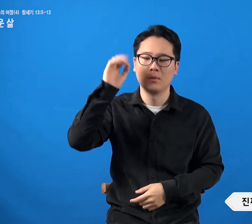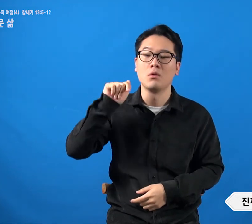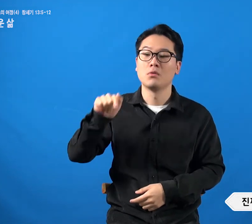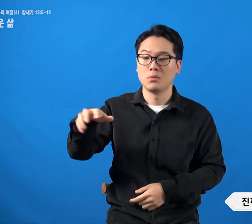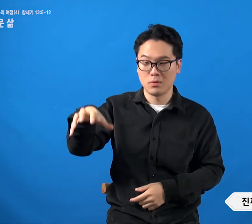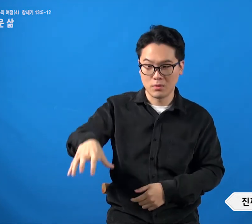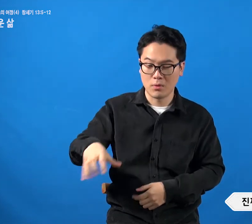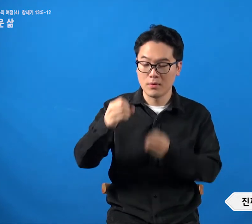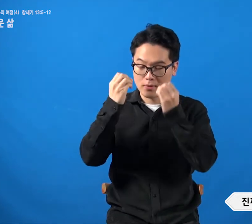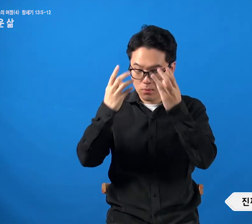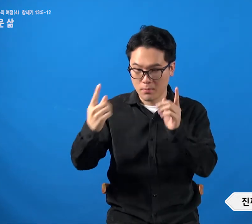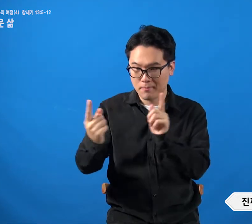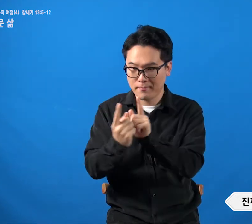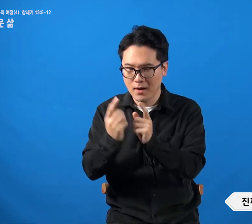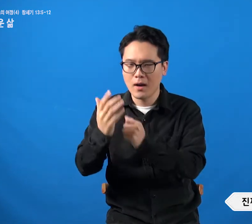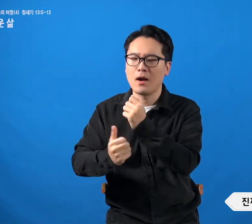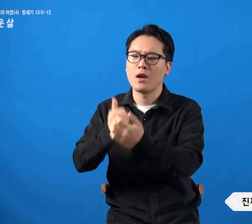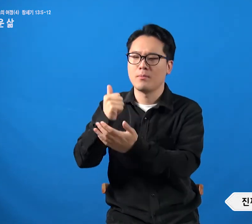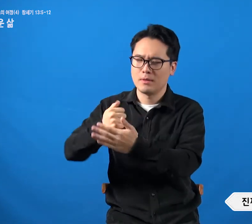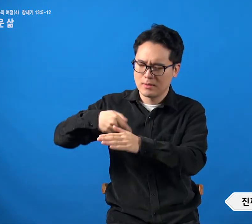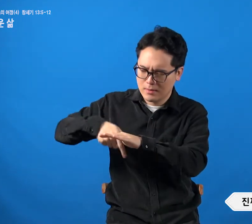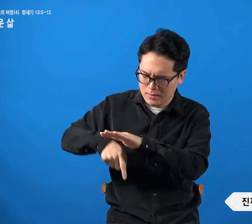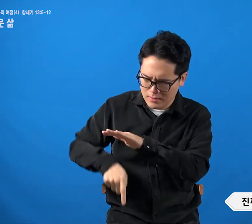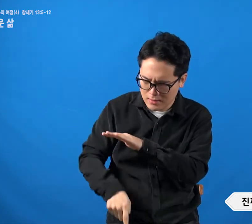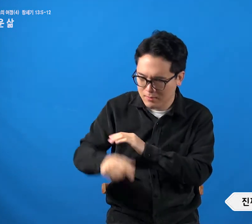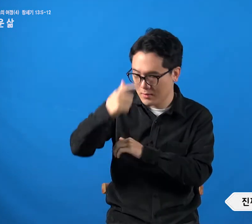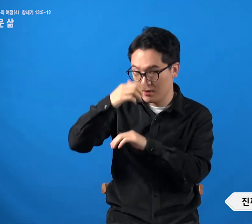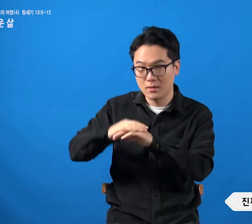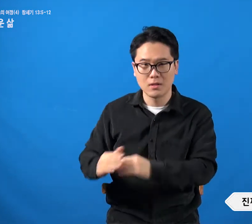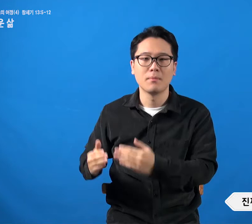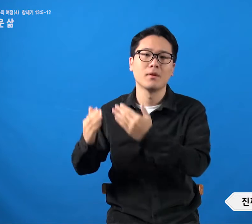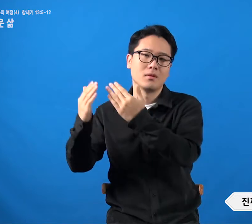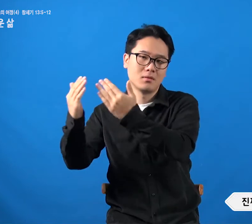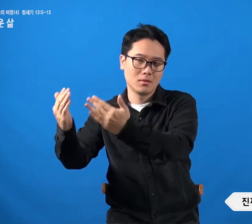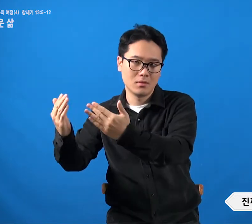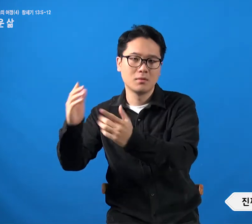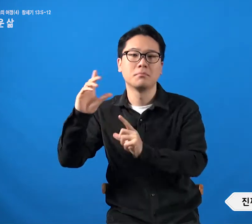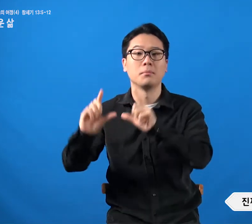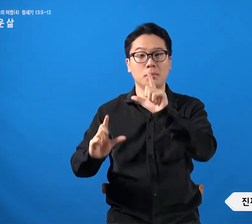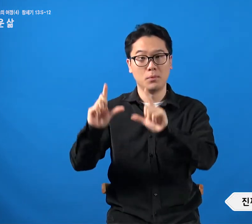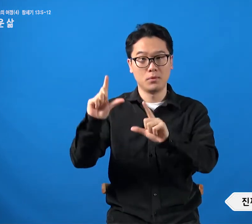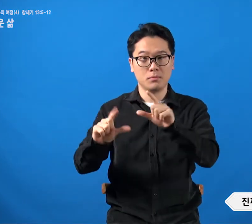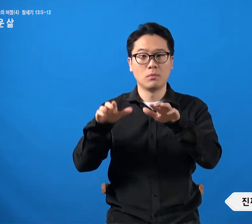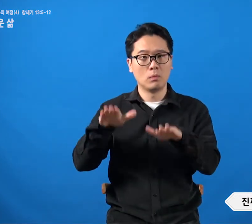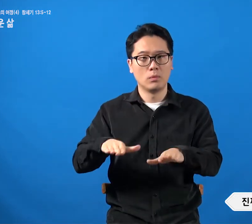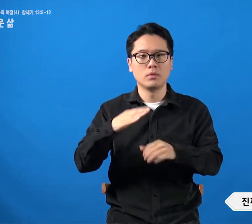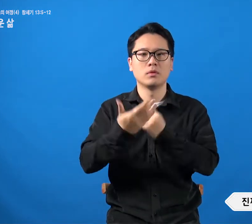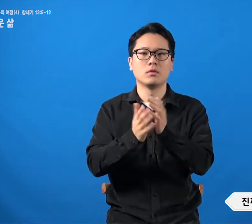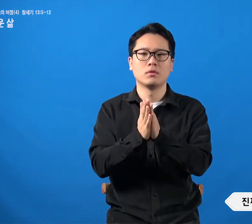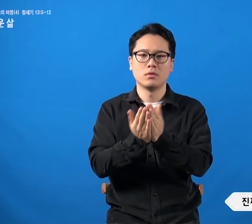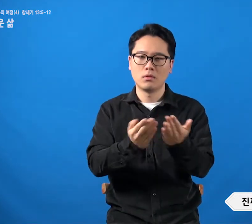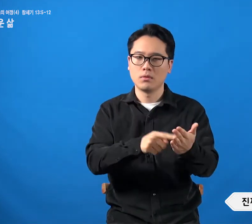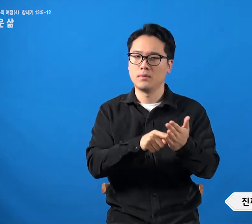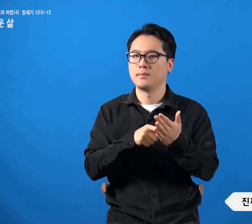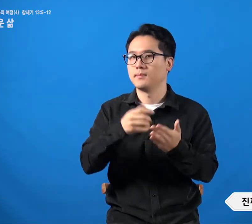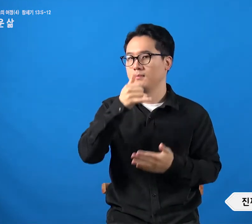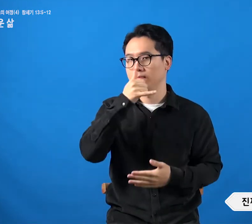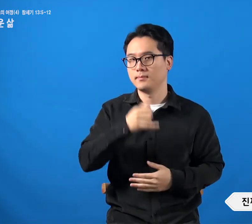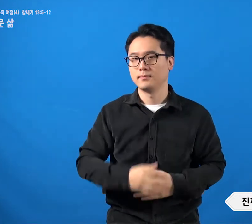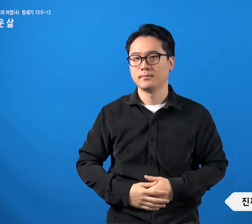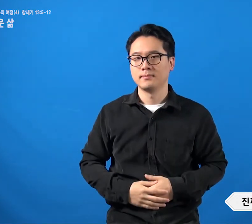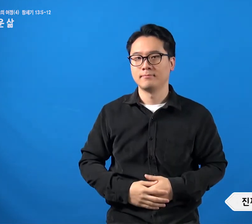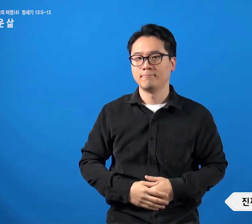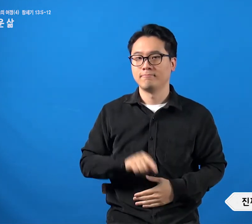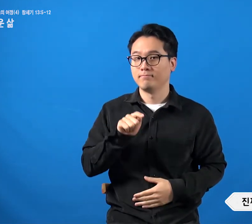만난 하나님과의 깊은 교제의 예배를 하나님 앞에 드리는 장면이 성경에 나옵니다.